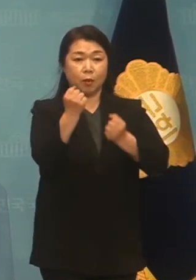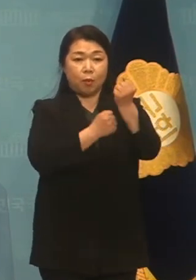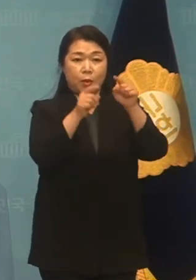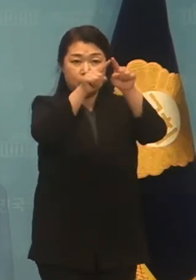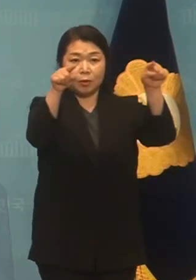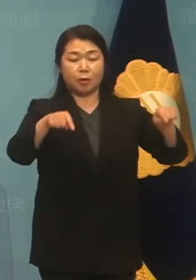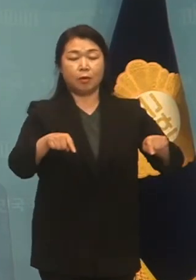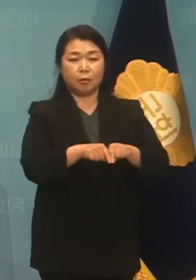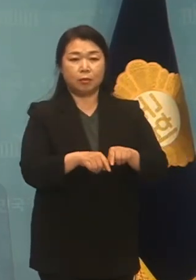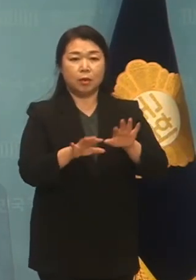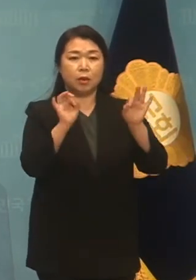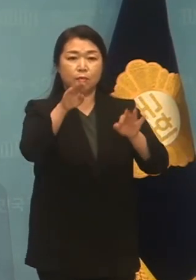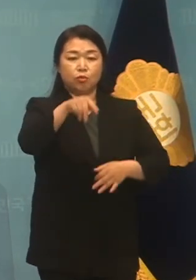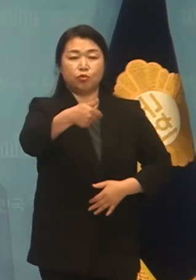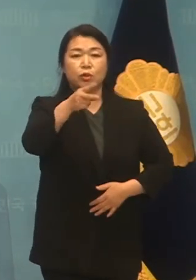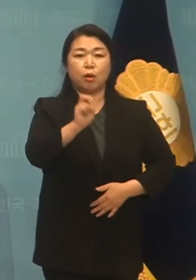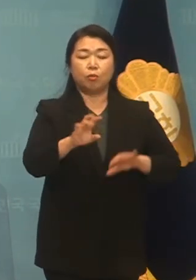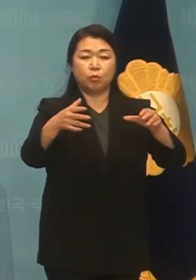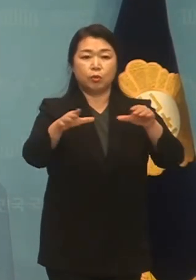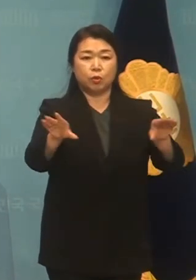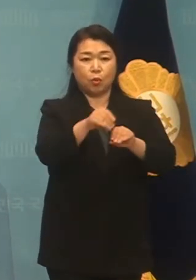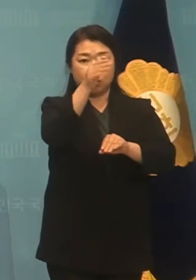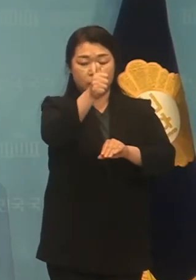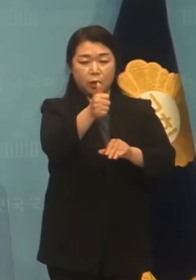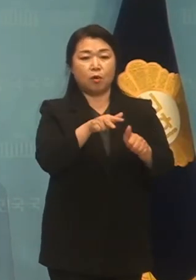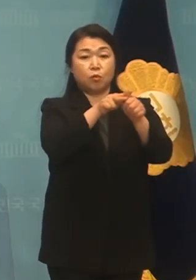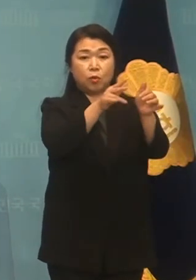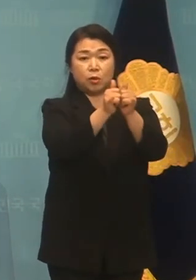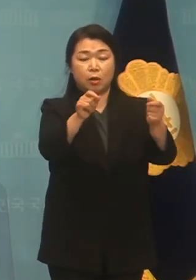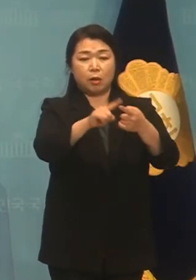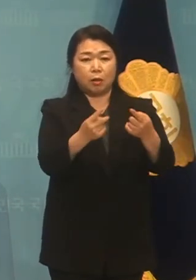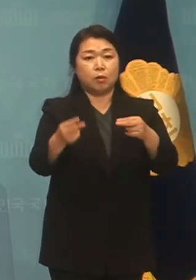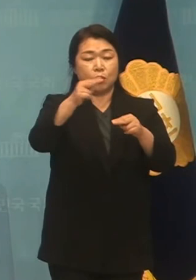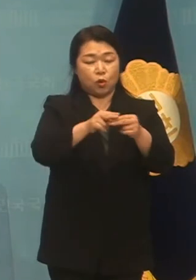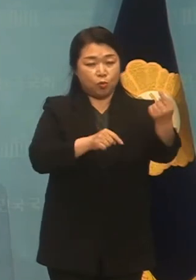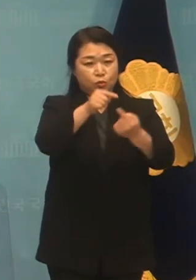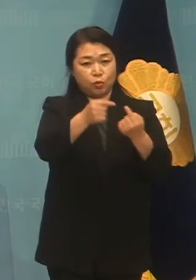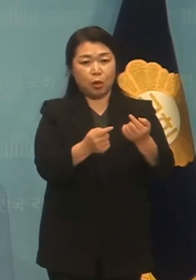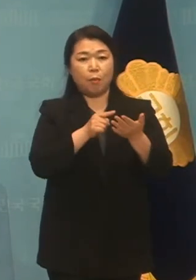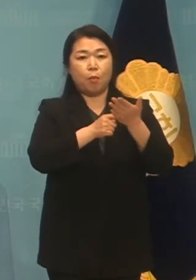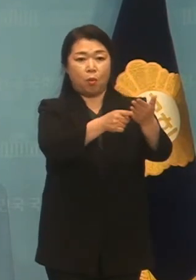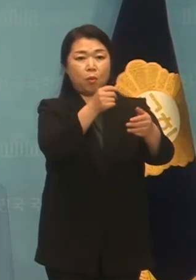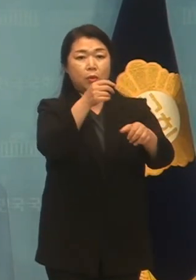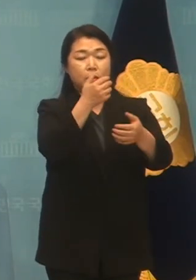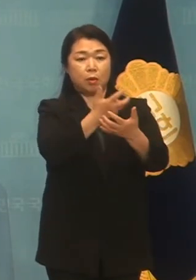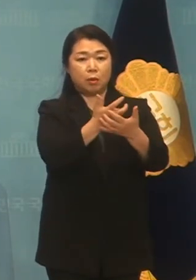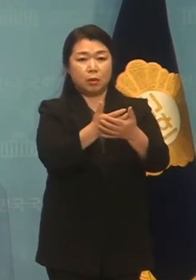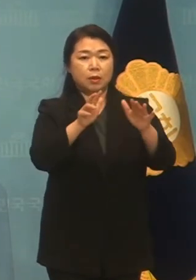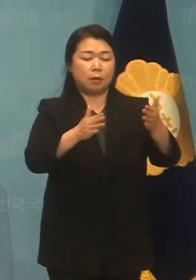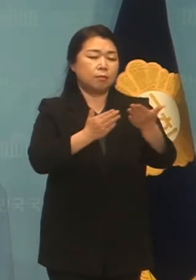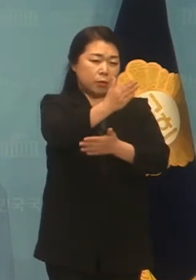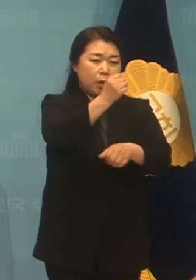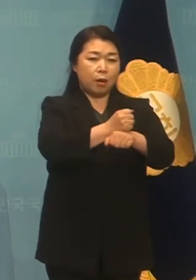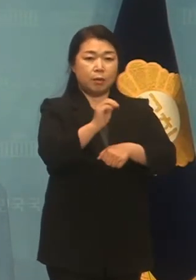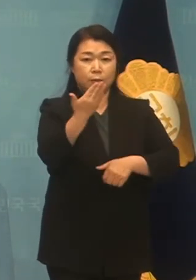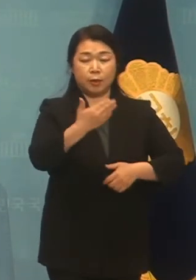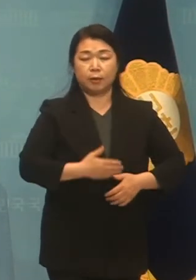성명서. 김부겸 국무총리 후보자에 대한 청문 보고서는 지체 없이 통과돼야